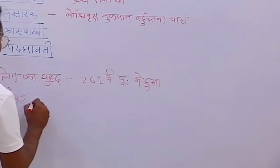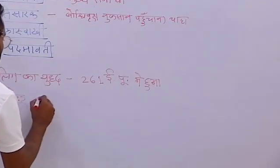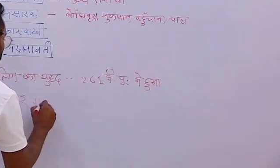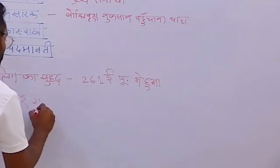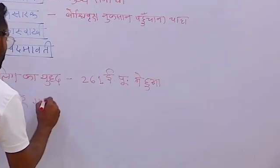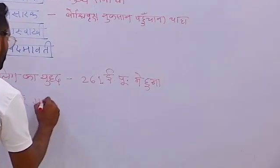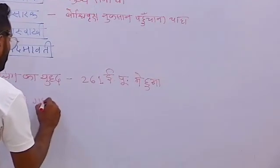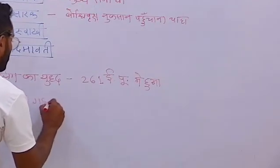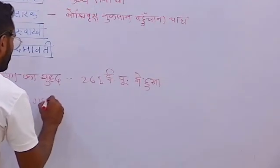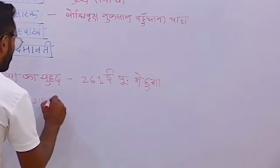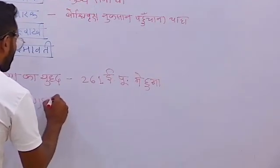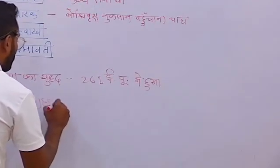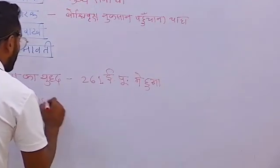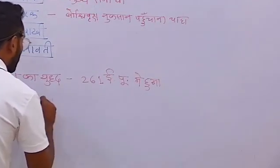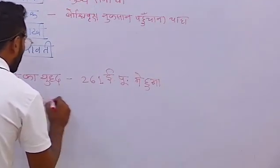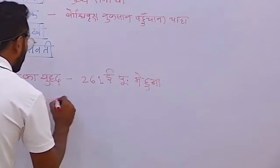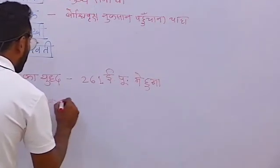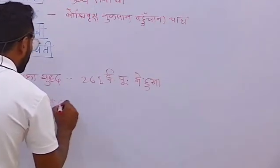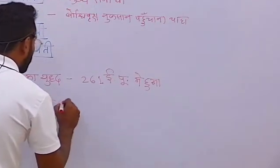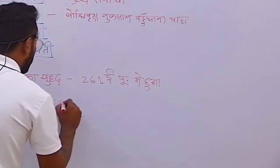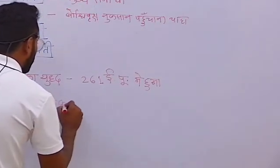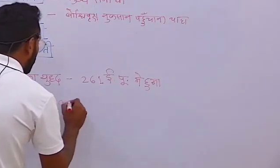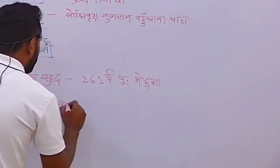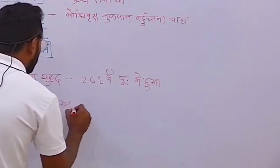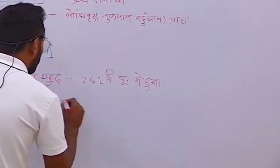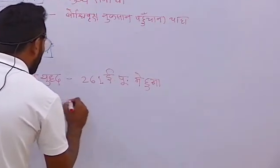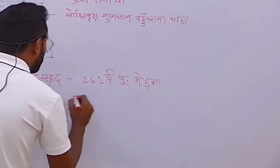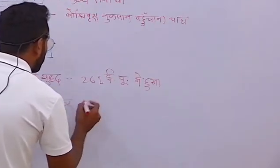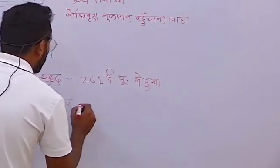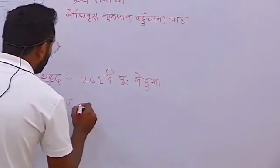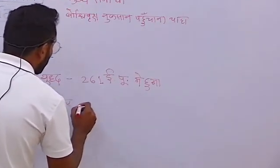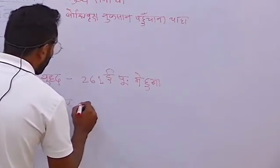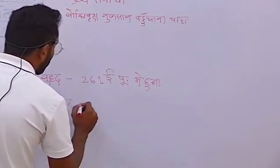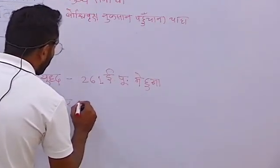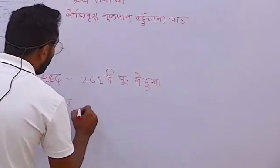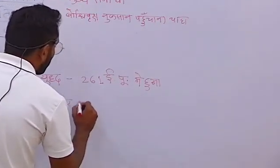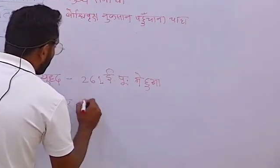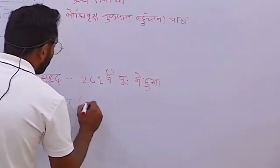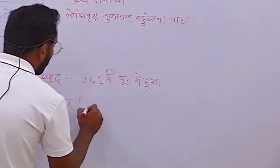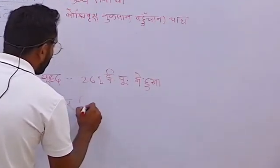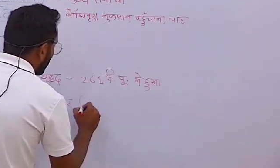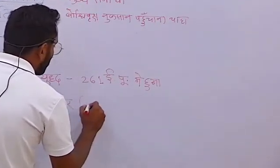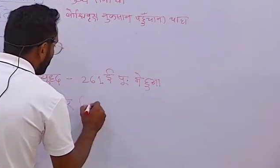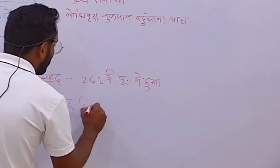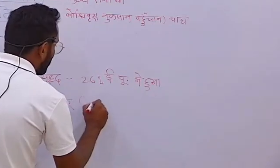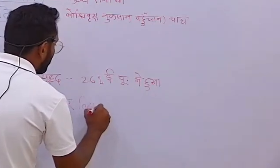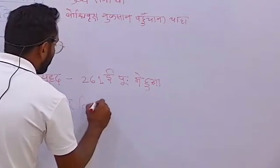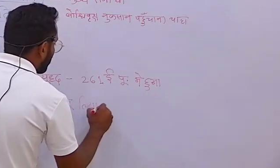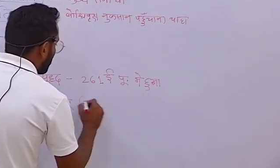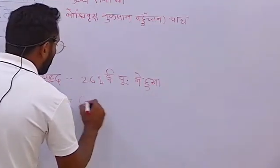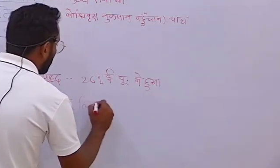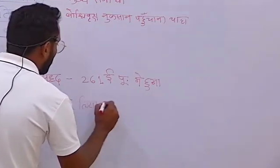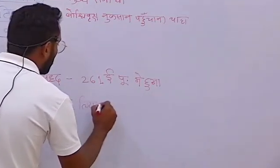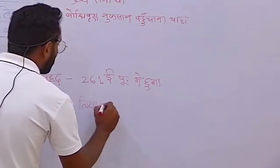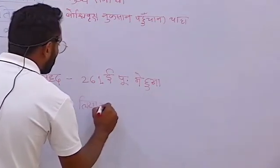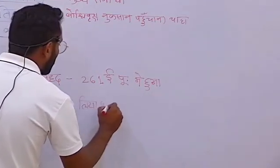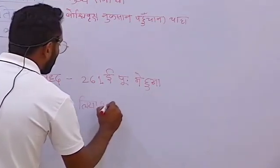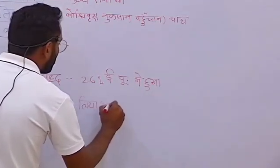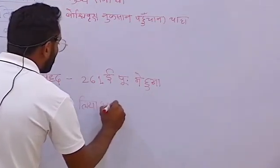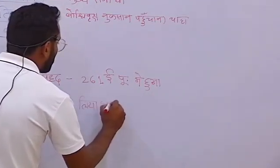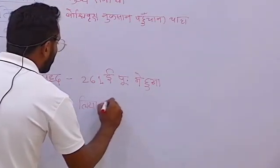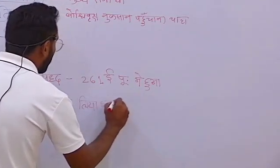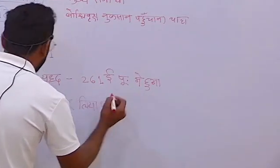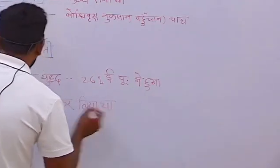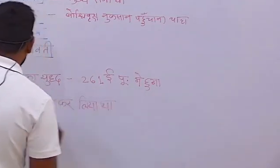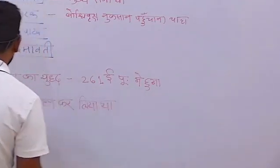कर लिया था, ग्रहण कर लिया था, बौद्ध धर्म ग्रहण कर लिया था। क्लियर है? बौद्ध